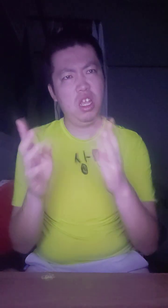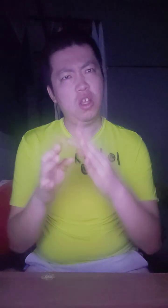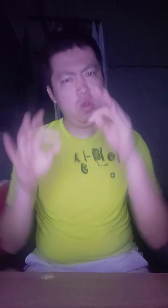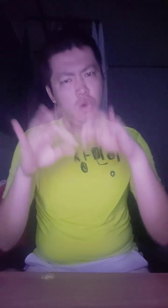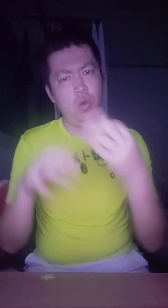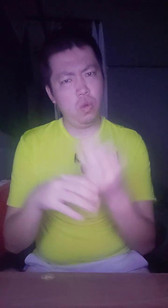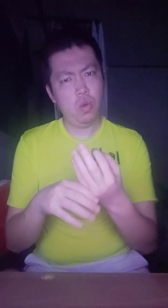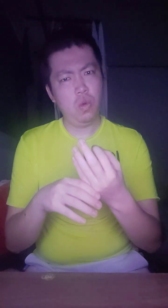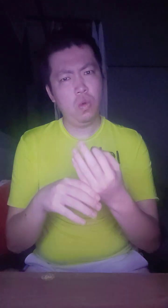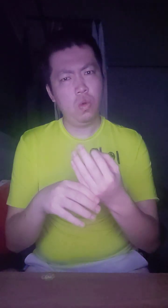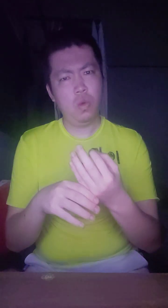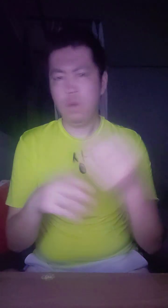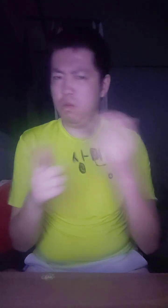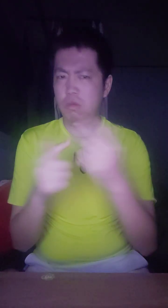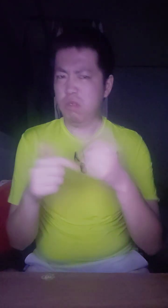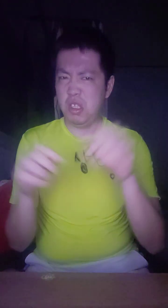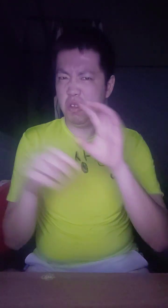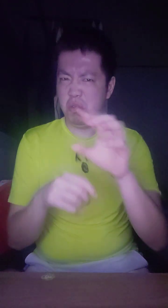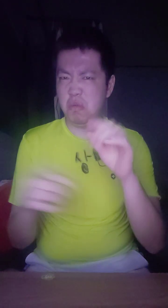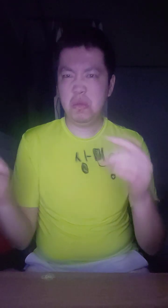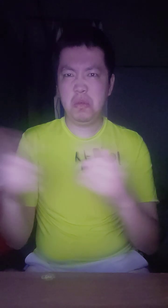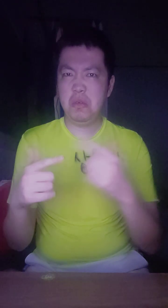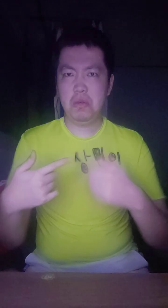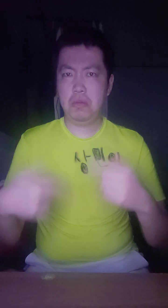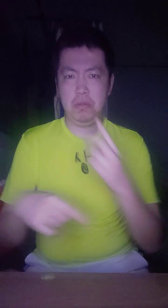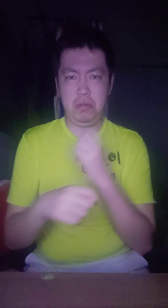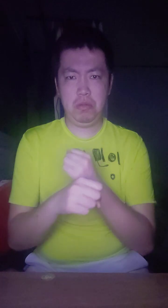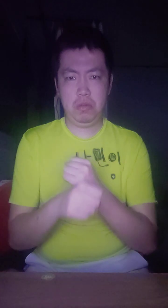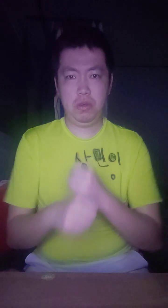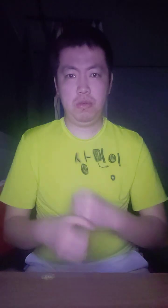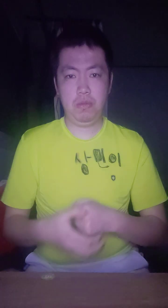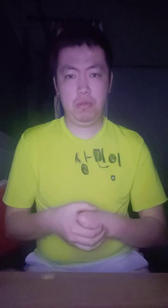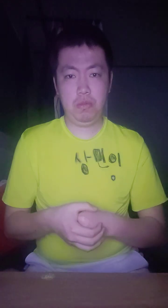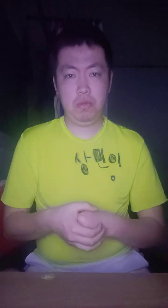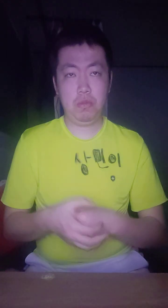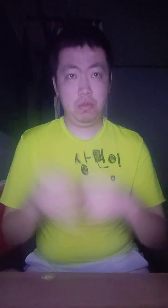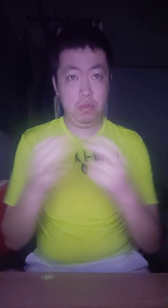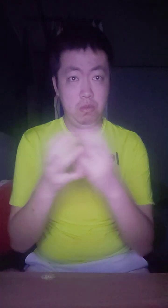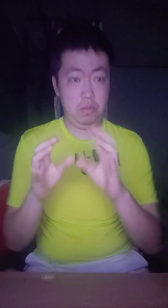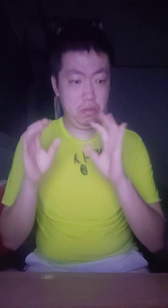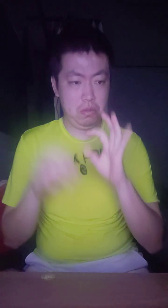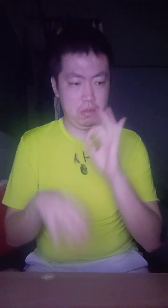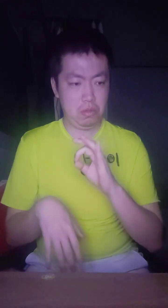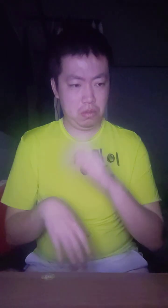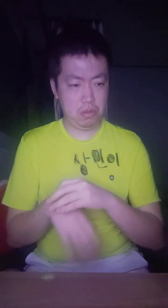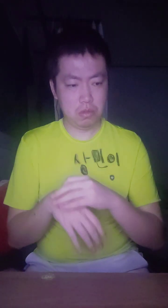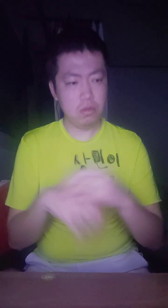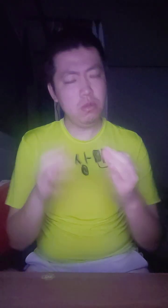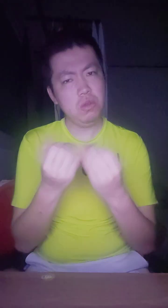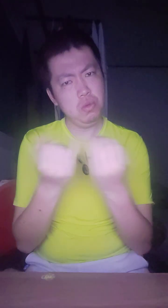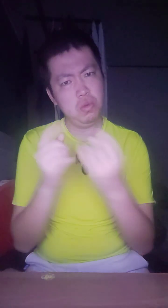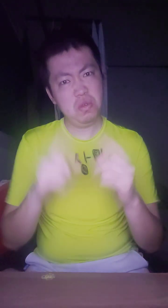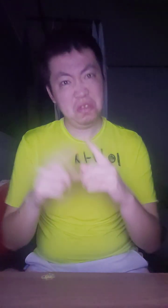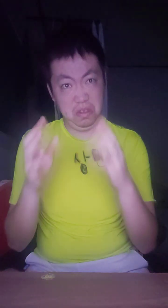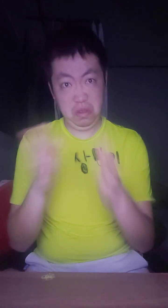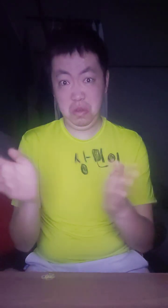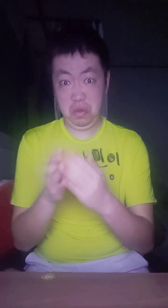차원의 민간 건물 화장실 대책은 아직 없습니다. 일반 상가 화장실은 남녀 분리를 강제할 수 없는